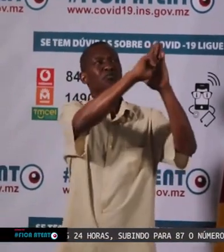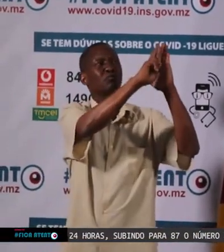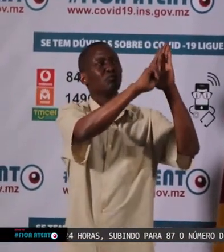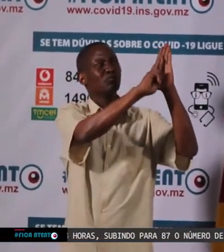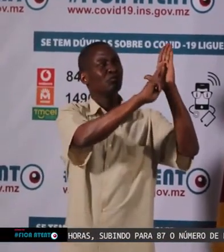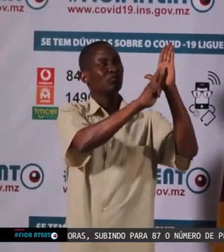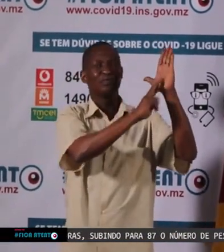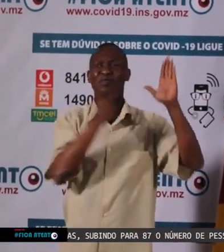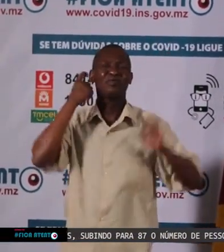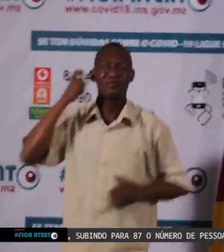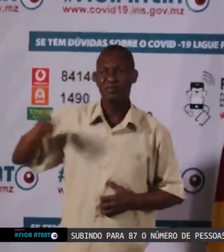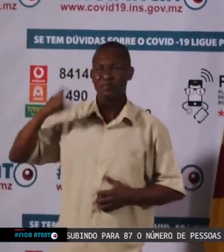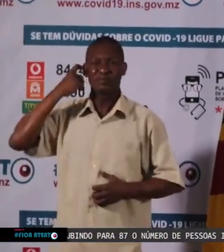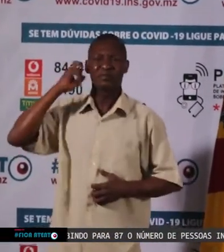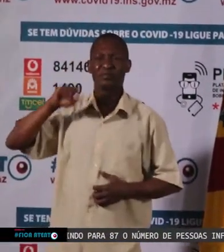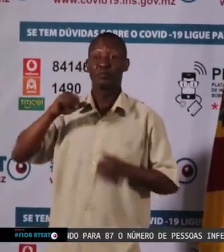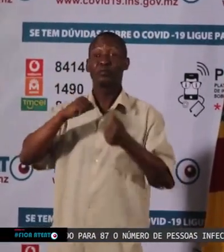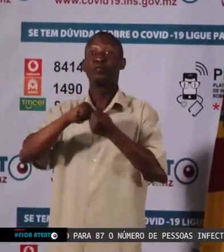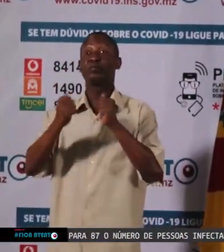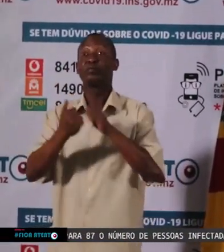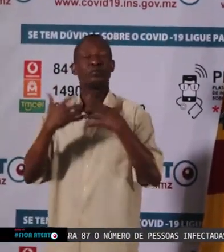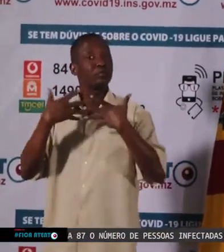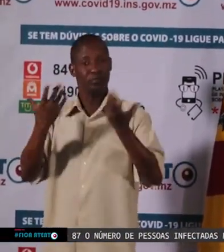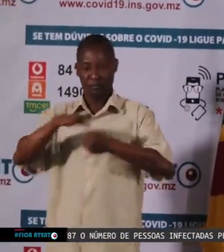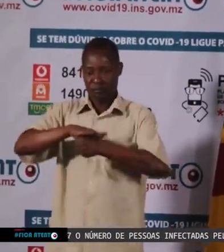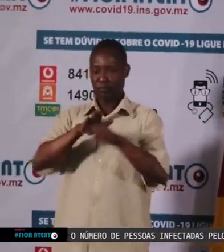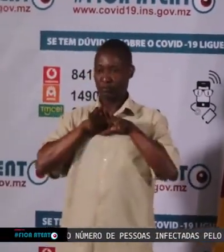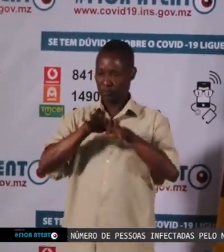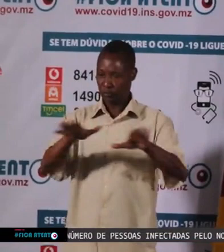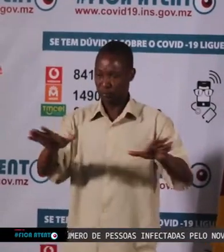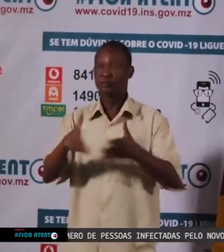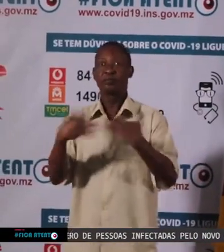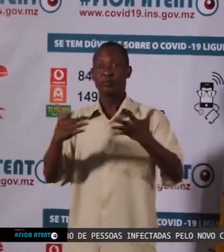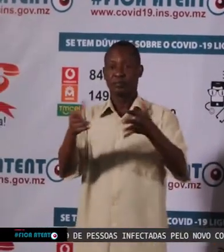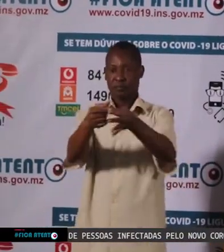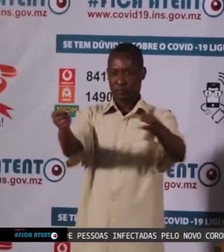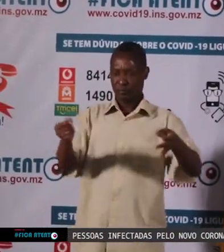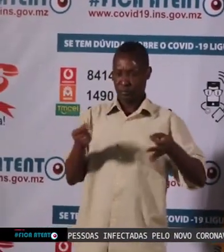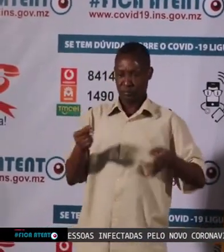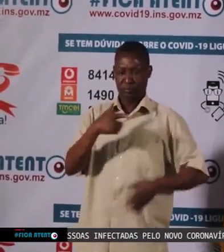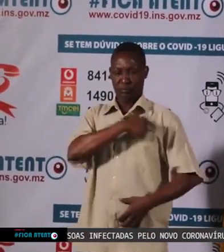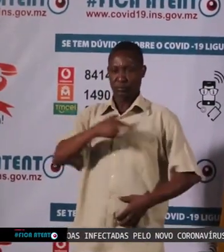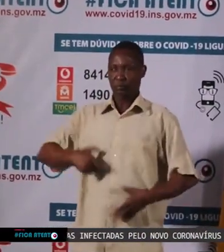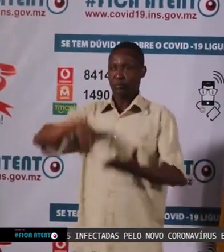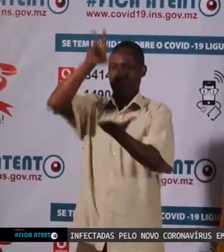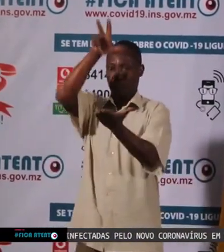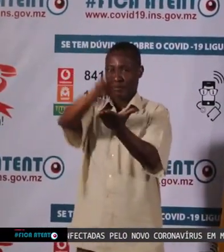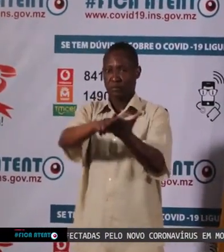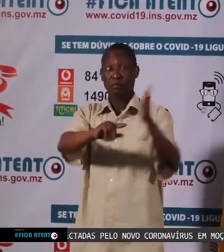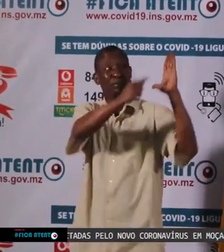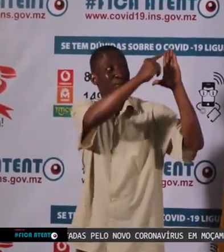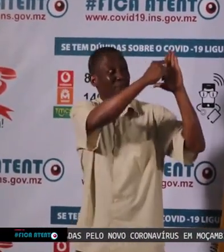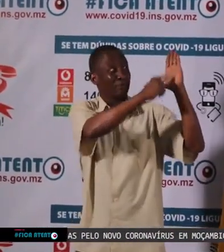para começarem a cumprir as medidas constantes do decreto presidencial. A situação atual